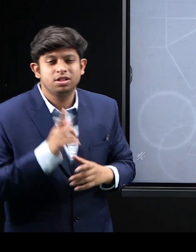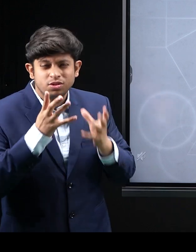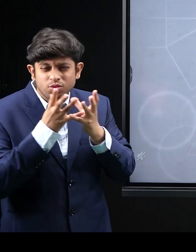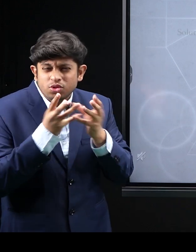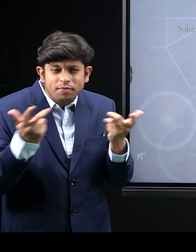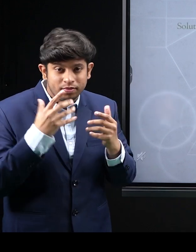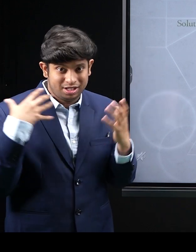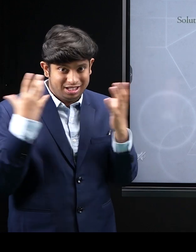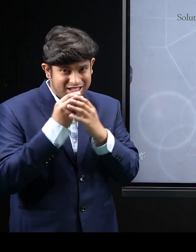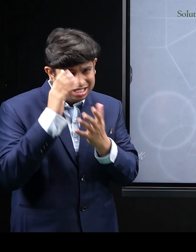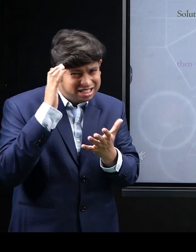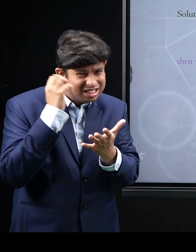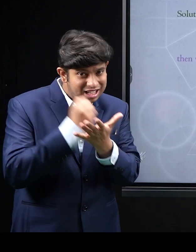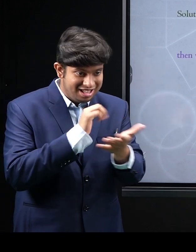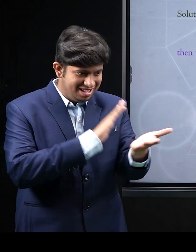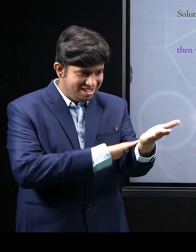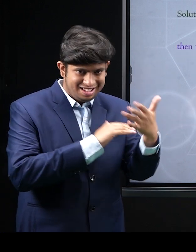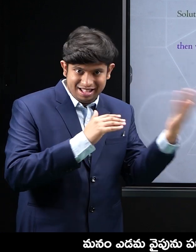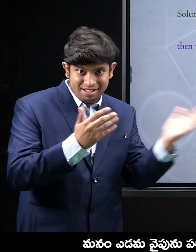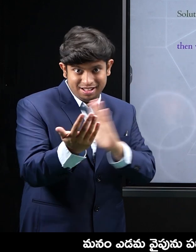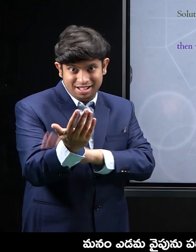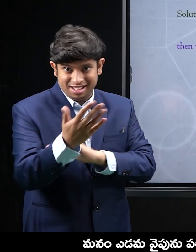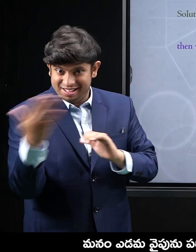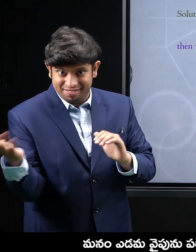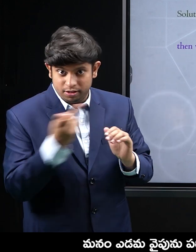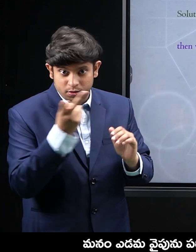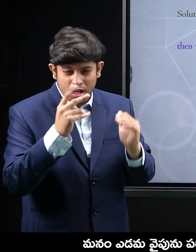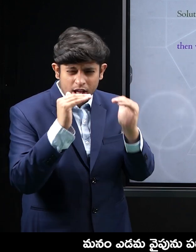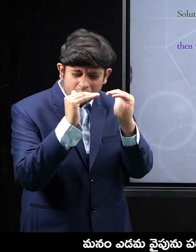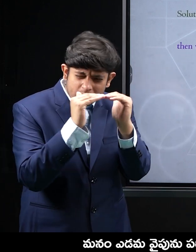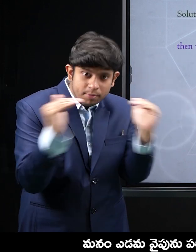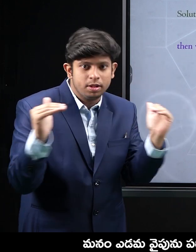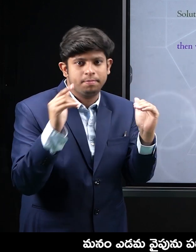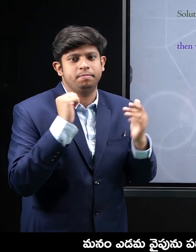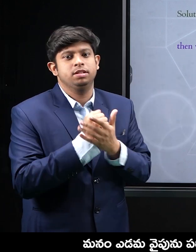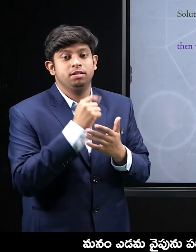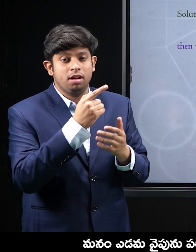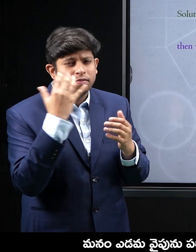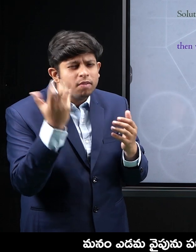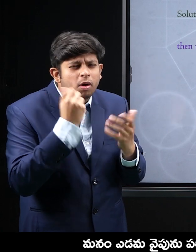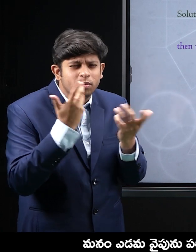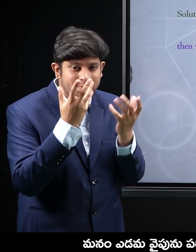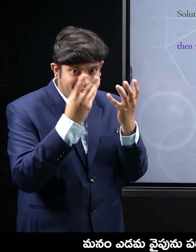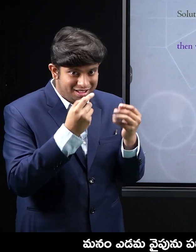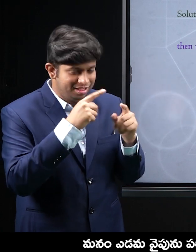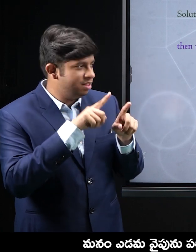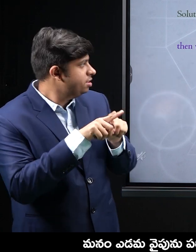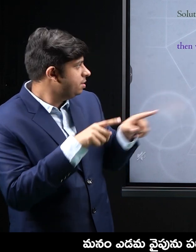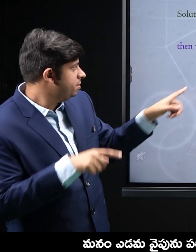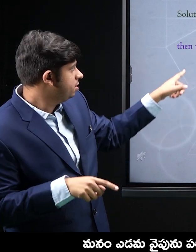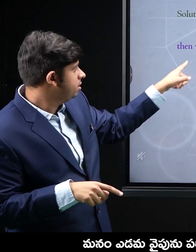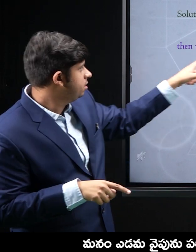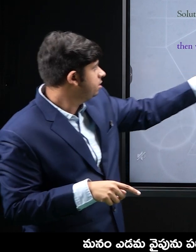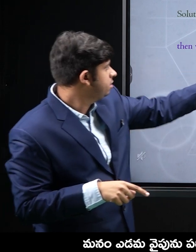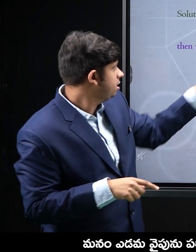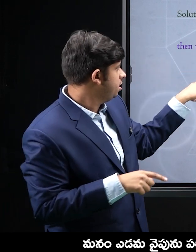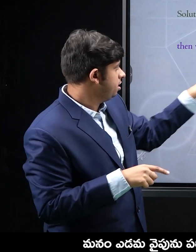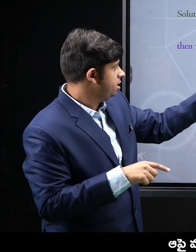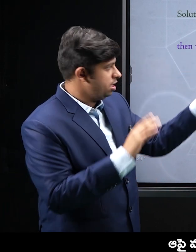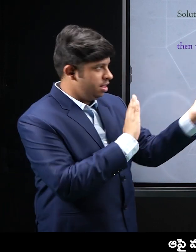= x మైనస్ 5. పరిష్కారం: మనం ఎడమ వైపును పరిగణించి ఆపై కుడివైపు సమీకరణంతో సమానం చేస్తాము మరియు ఆపై